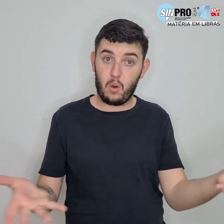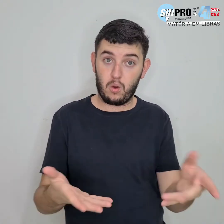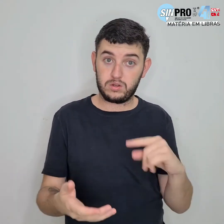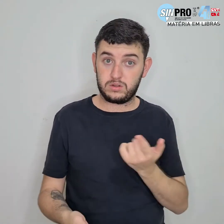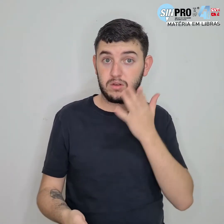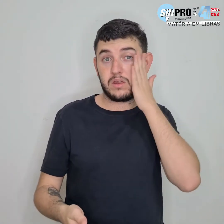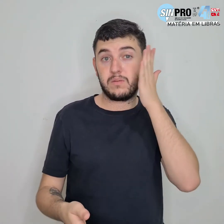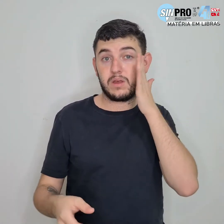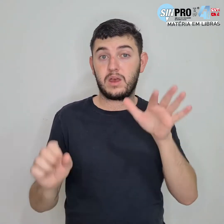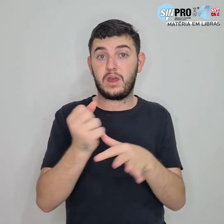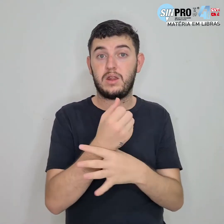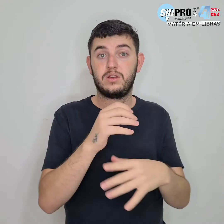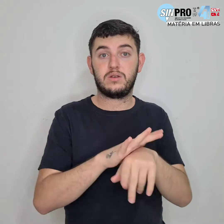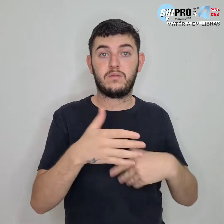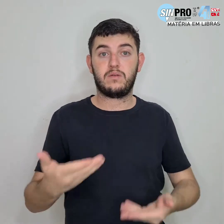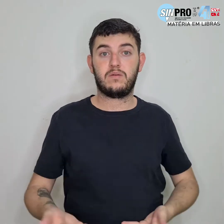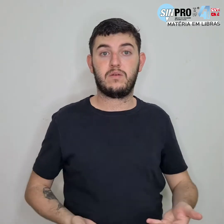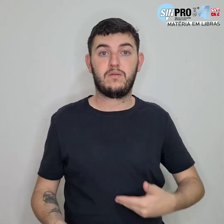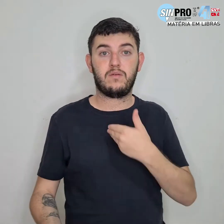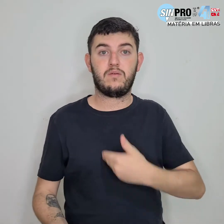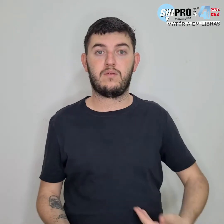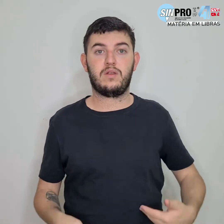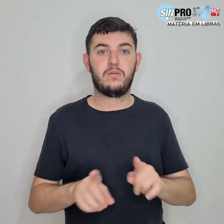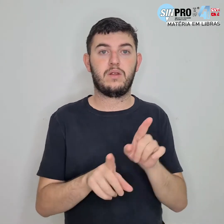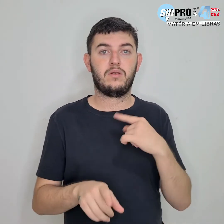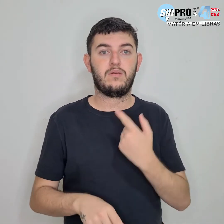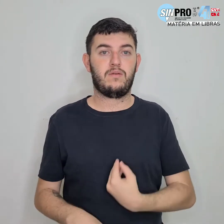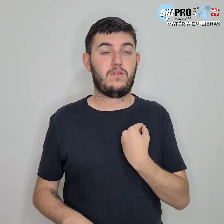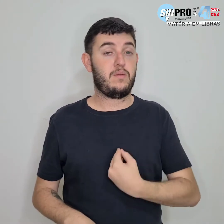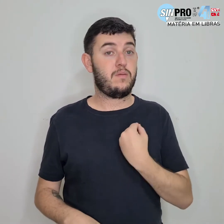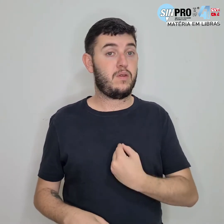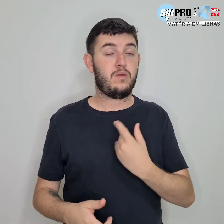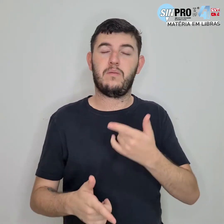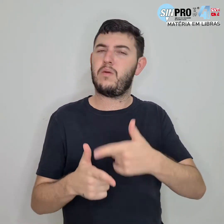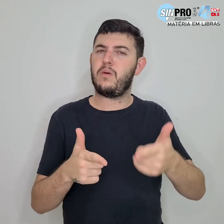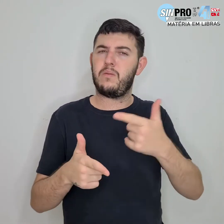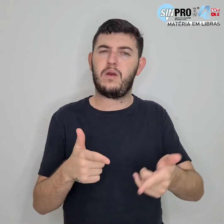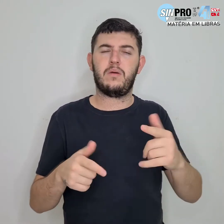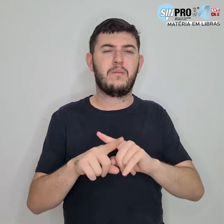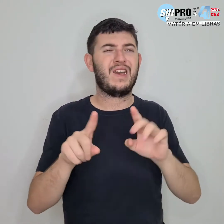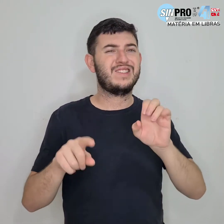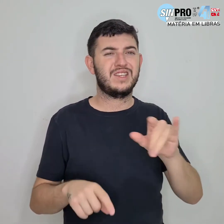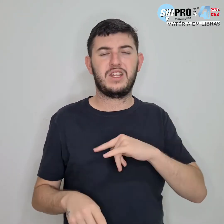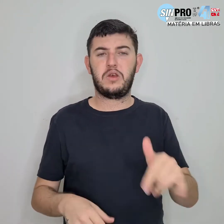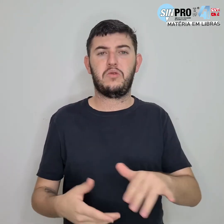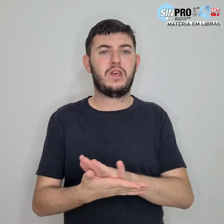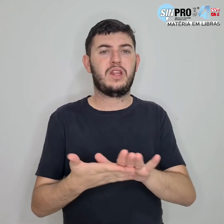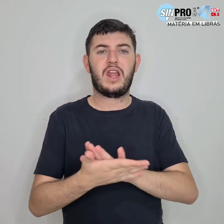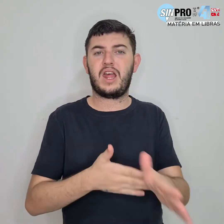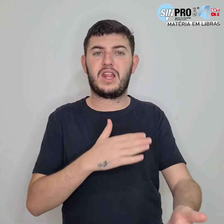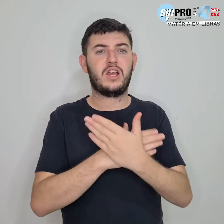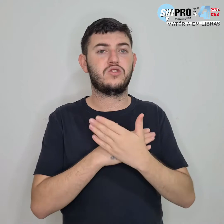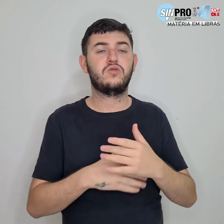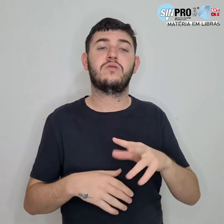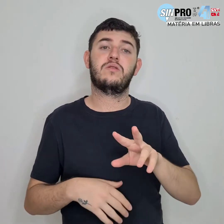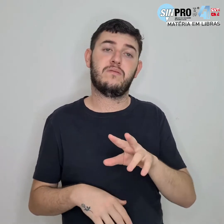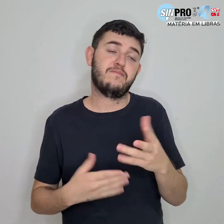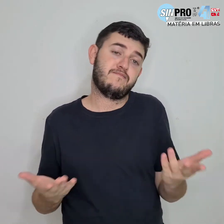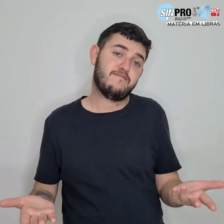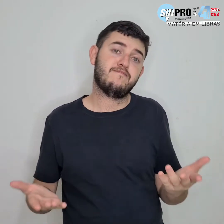dos serviços públicos, vivemos um caos, sem eles estaríamos sem qualquer tipo de assistência, alerta o